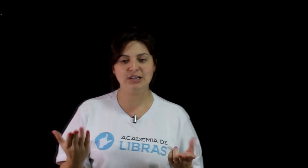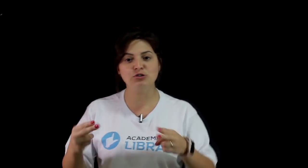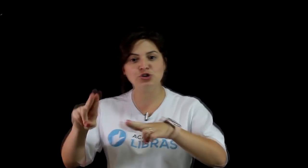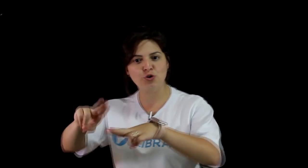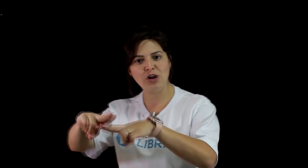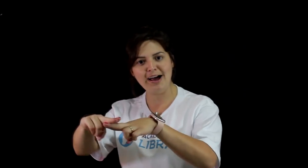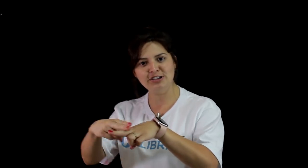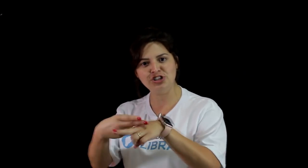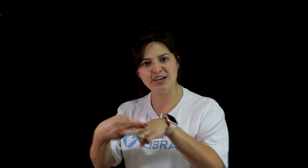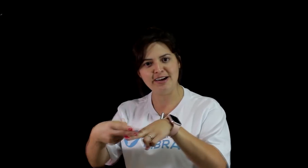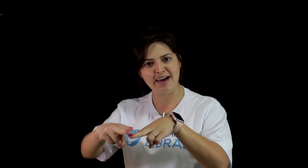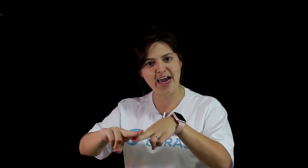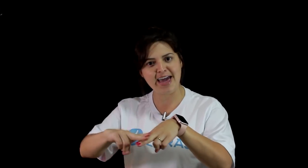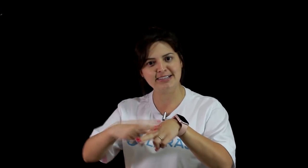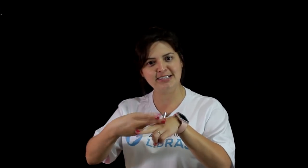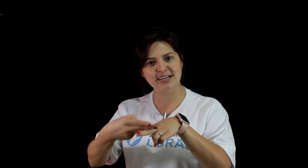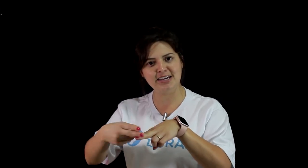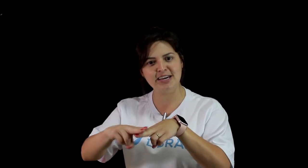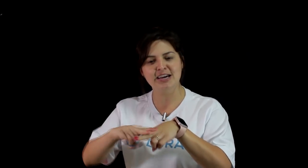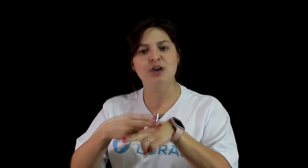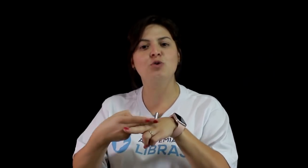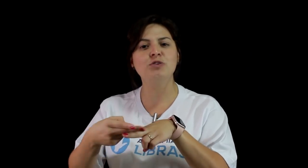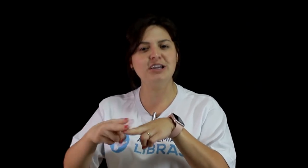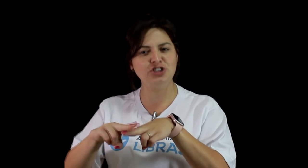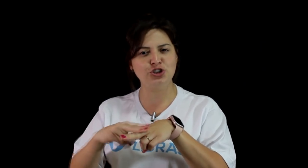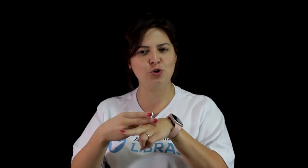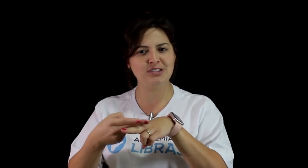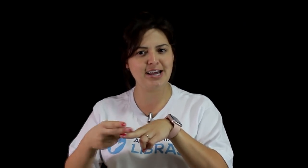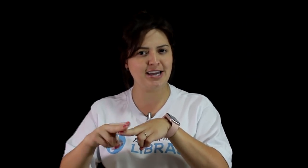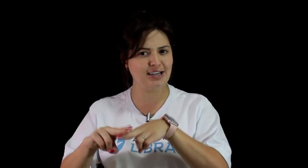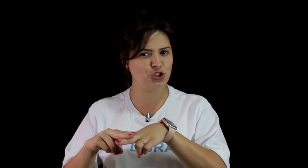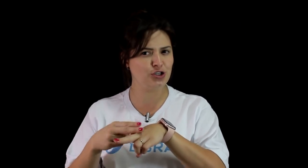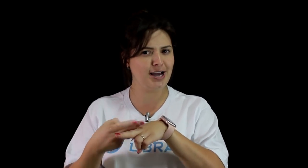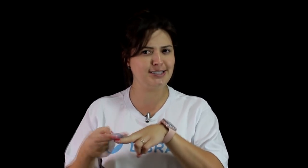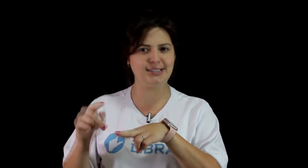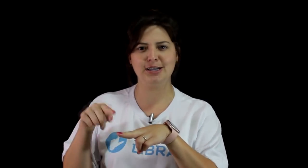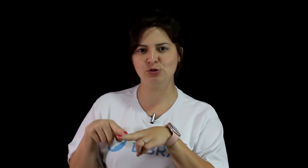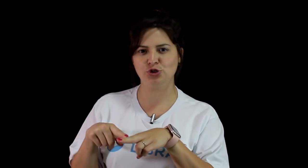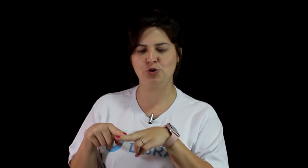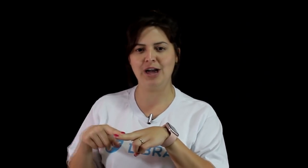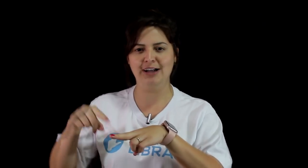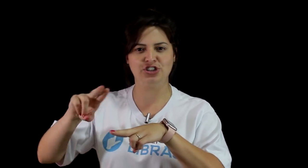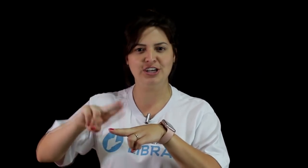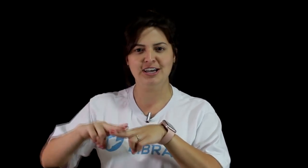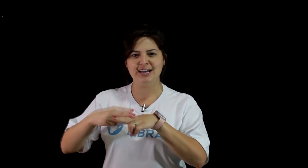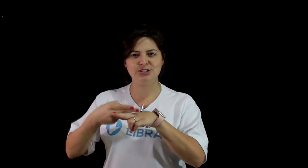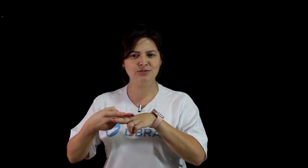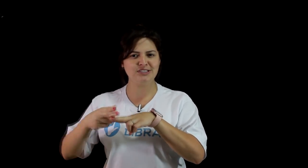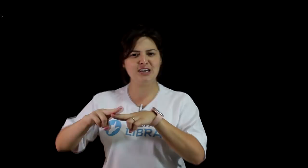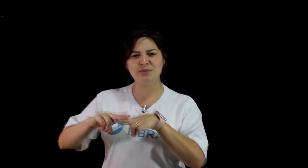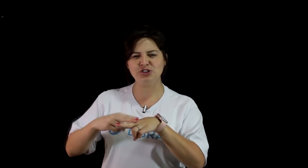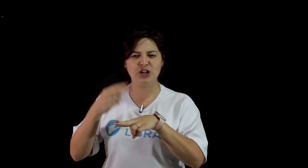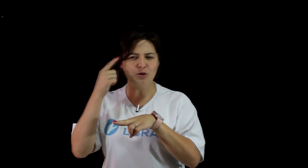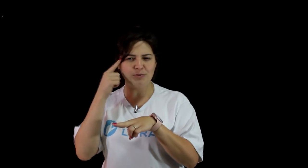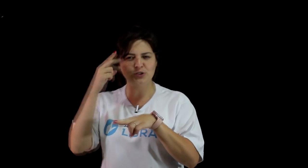de chocolate é esse daqui. Com que a gente consegue relacionar esse sinal de chocolate? É só você imaginar uma